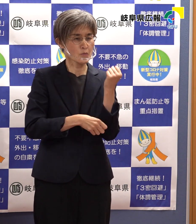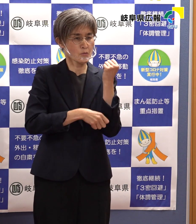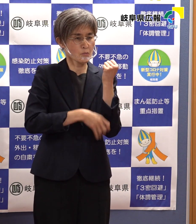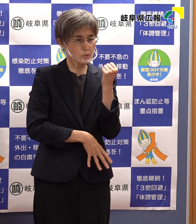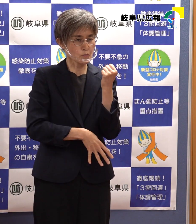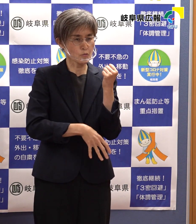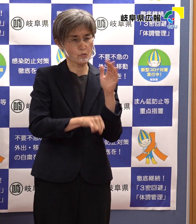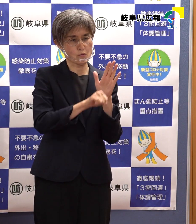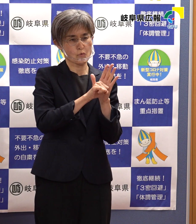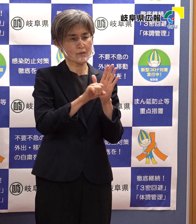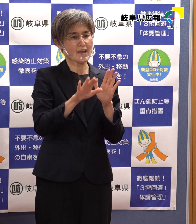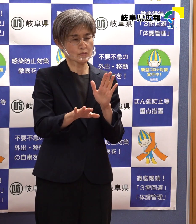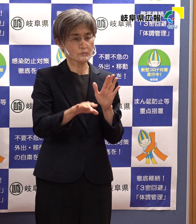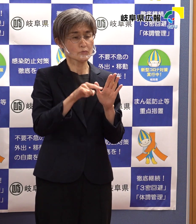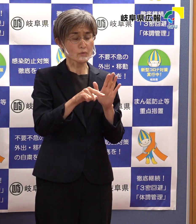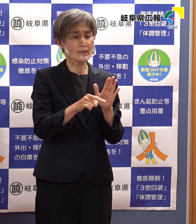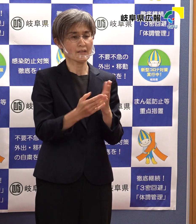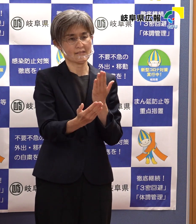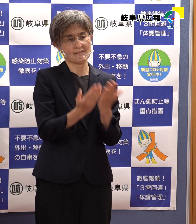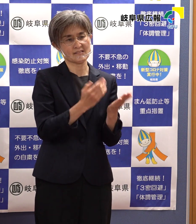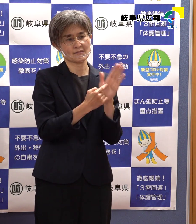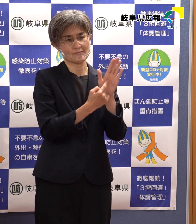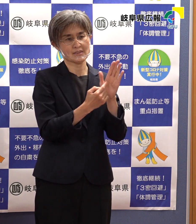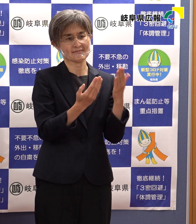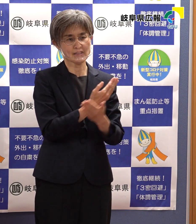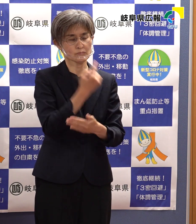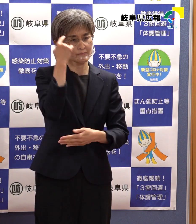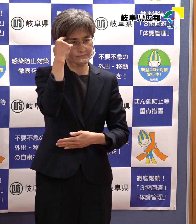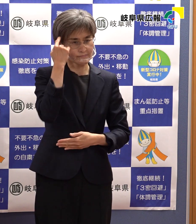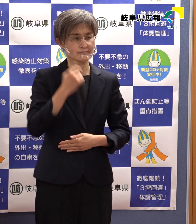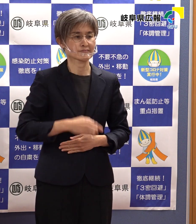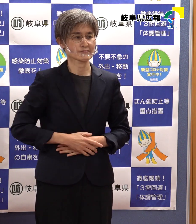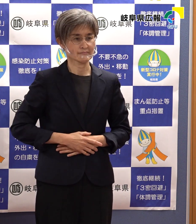が、明確になるというところだと思いますね。